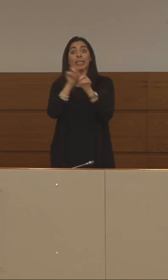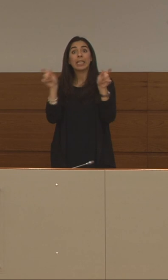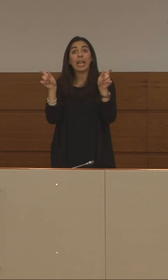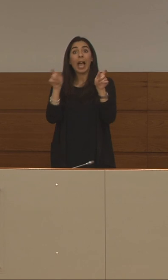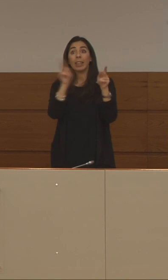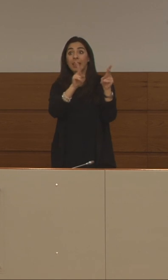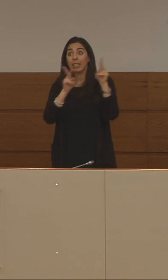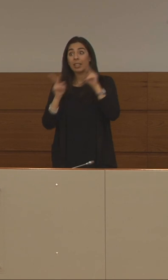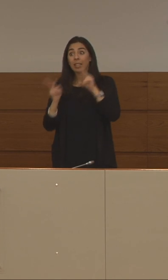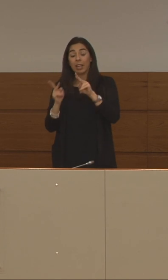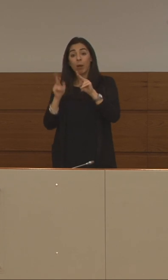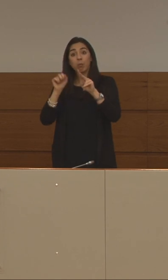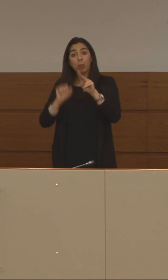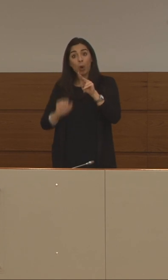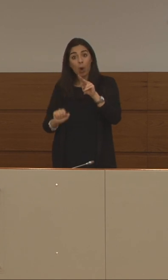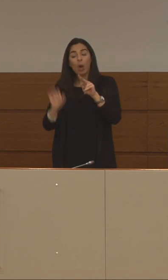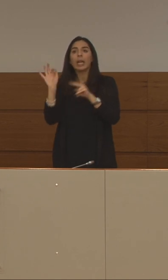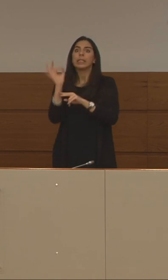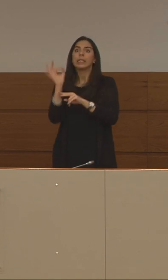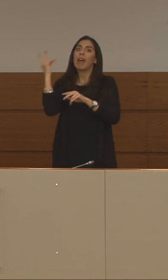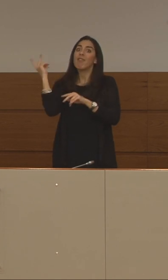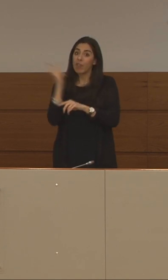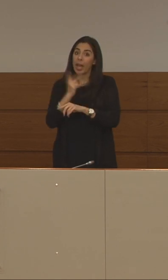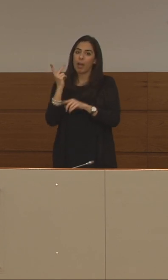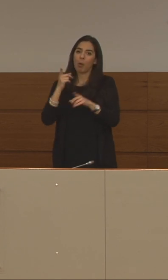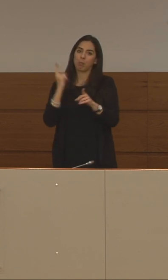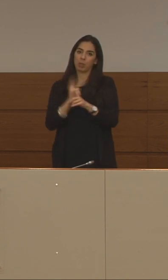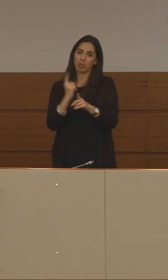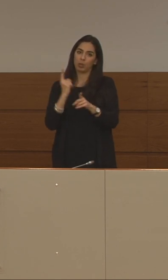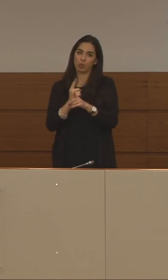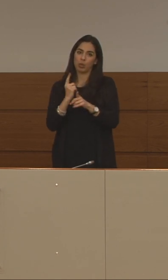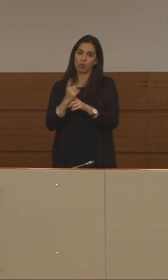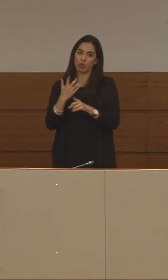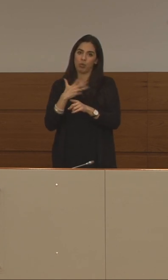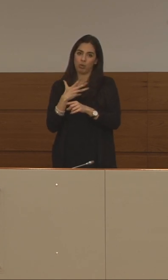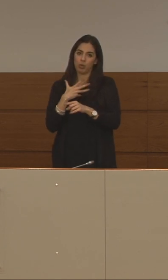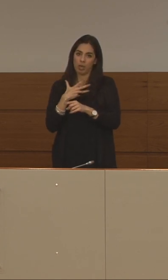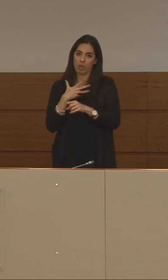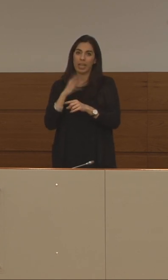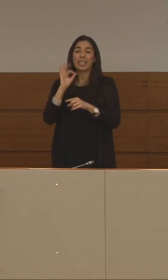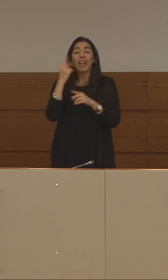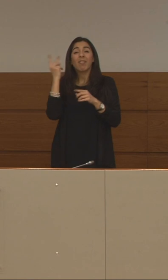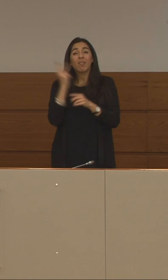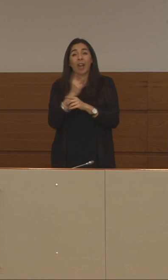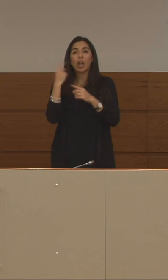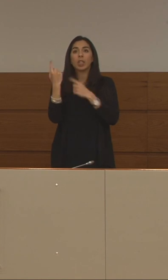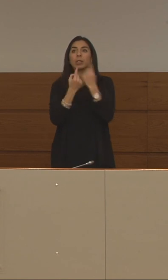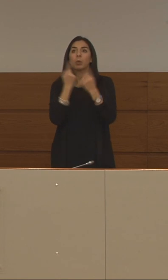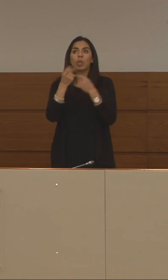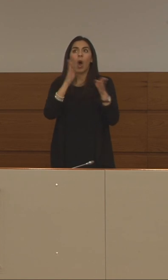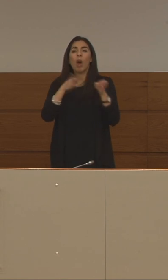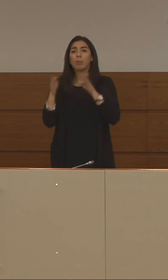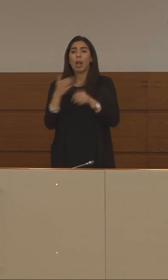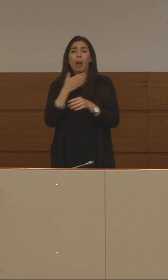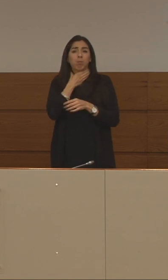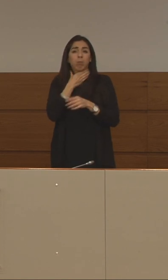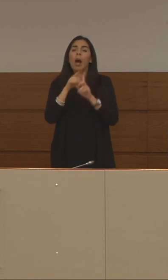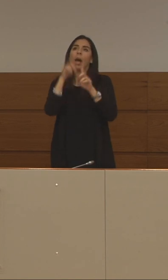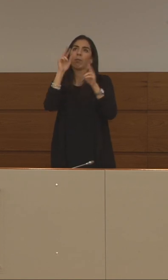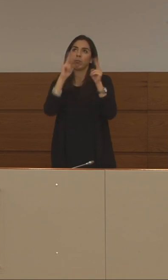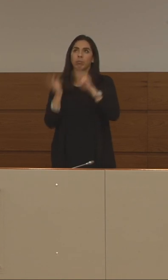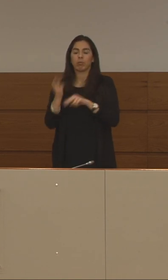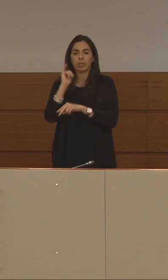nei casi in cui c'è una reale esigenza è una situazione di sofferenza degli ospedali per